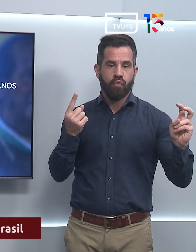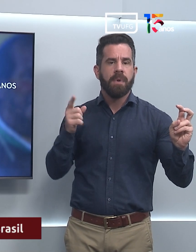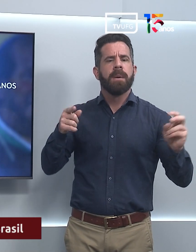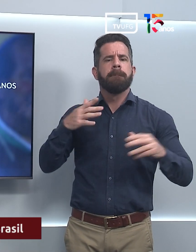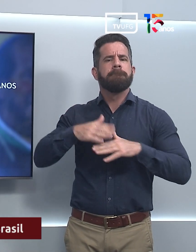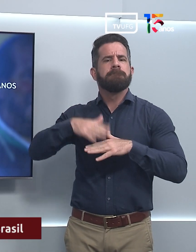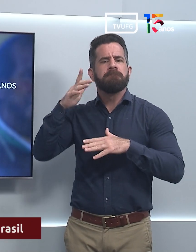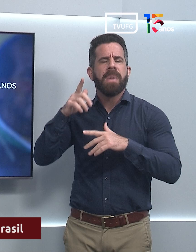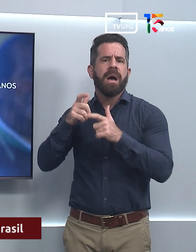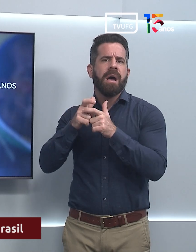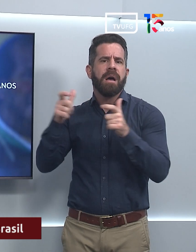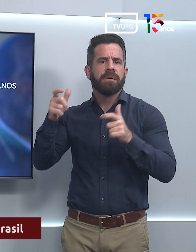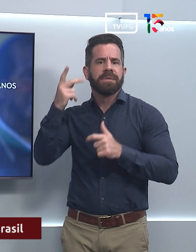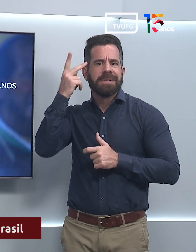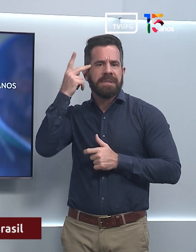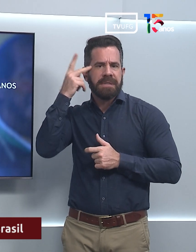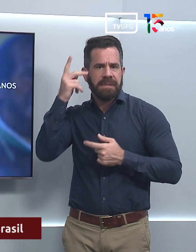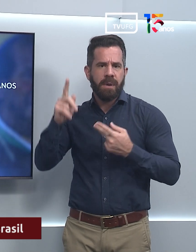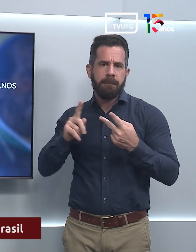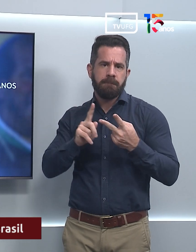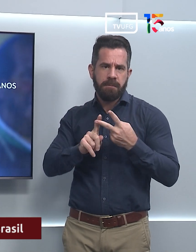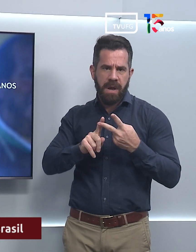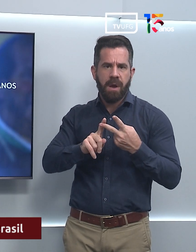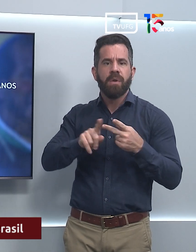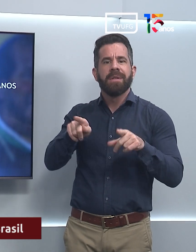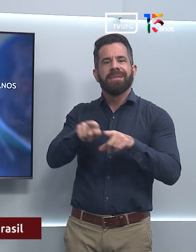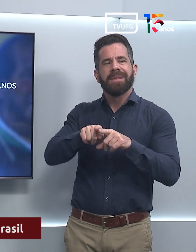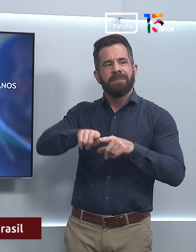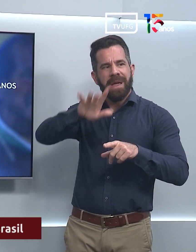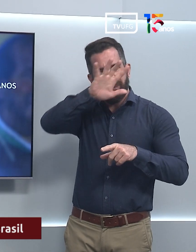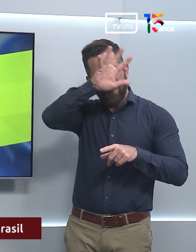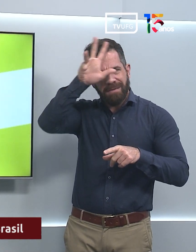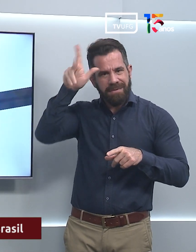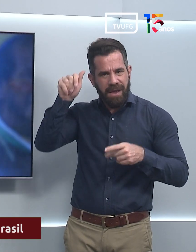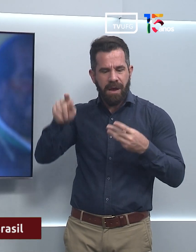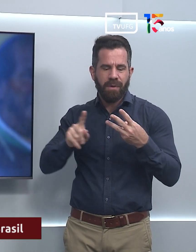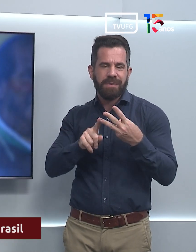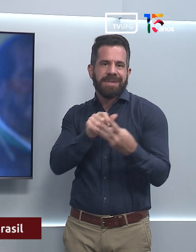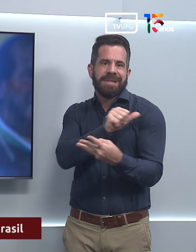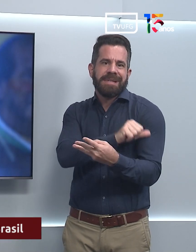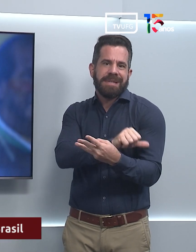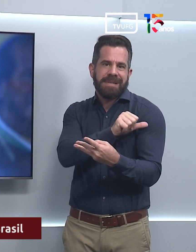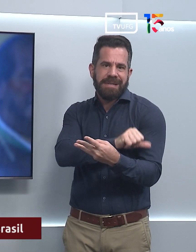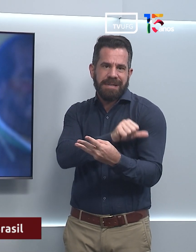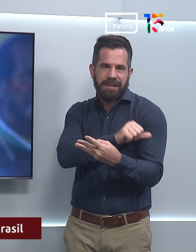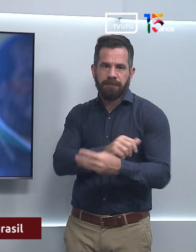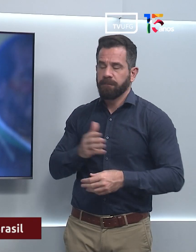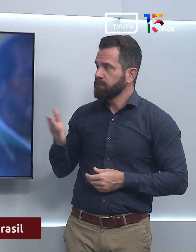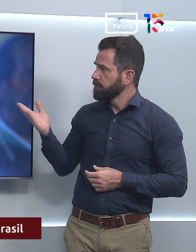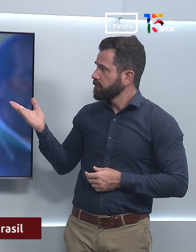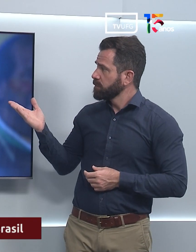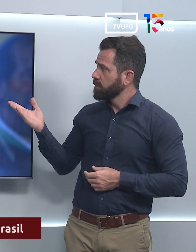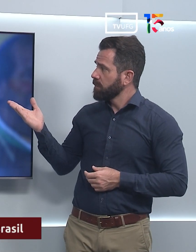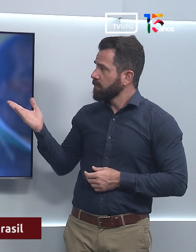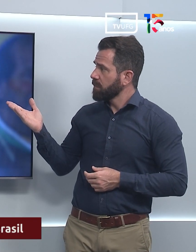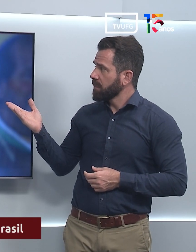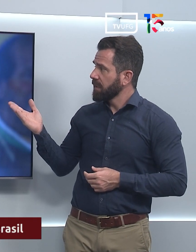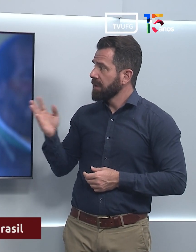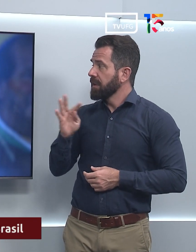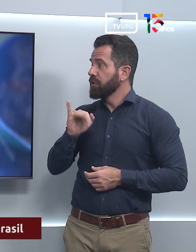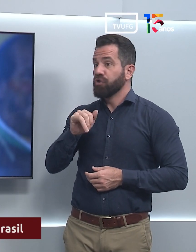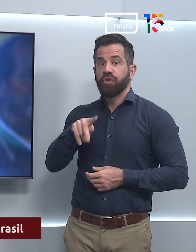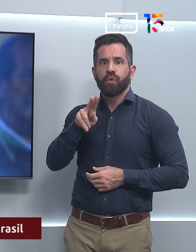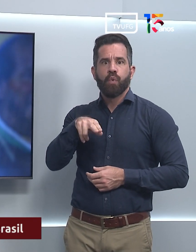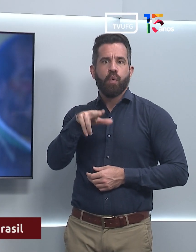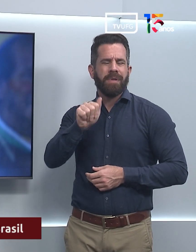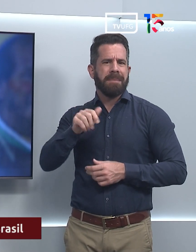Paulo, seguido por Manaus e Rio de Janeiro. Os indígenas da etnia ticuna são mais numerosos,